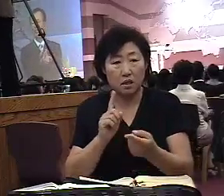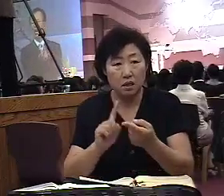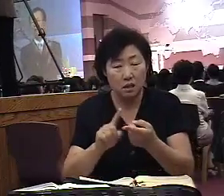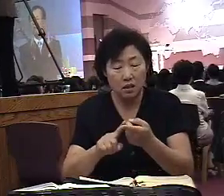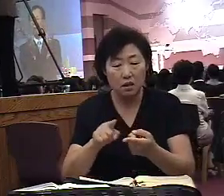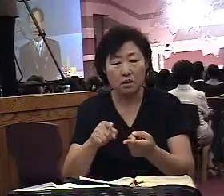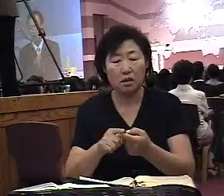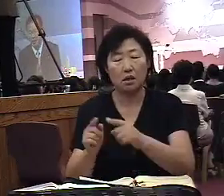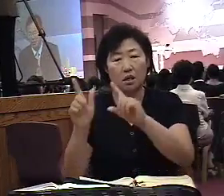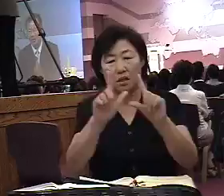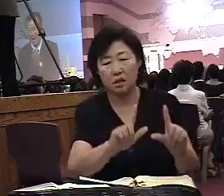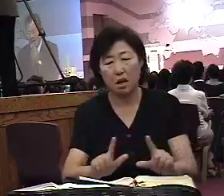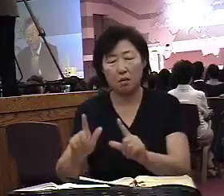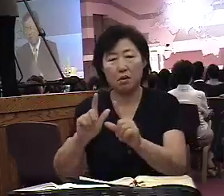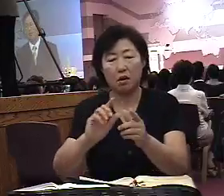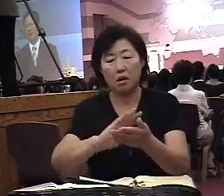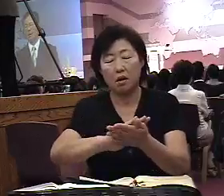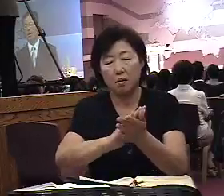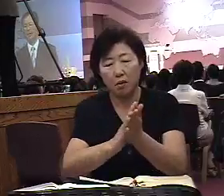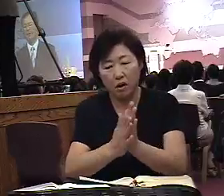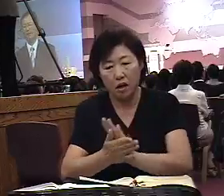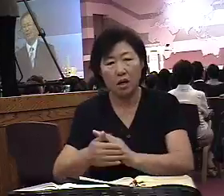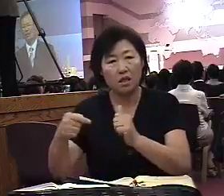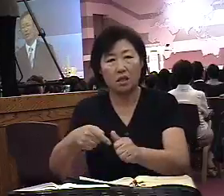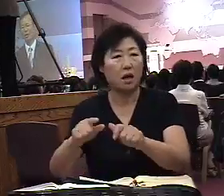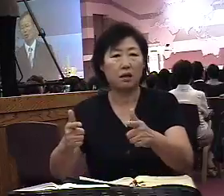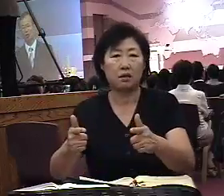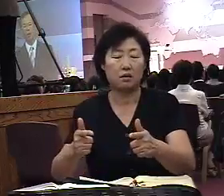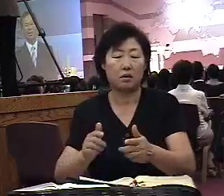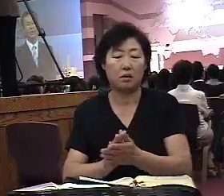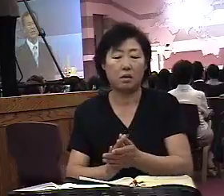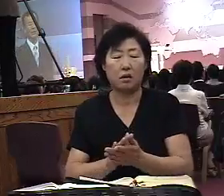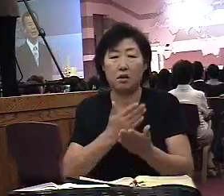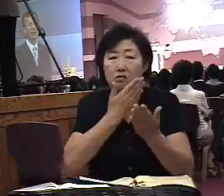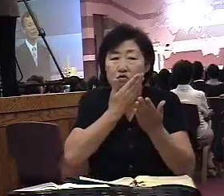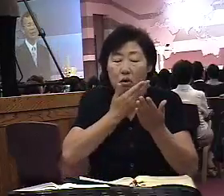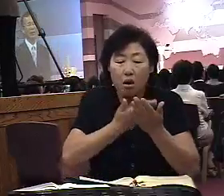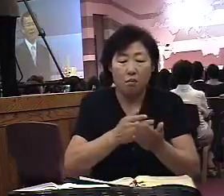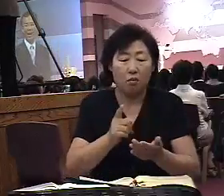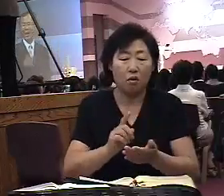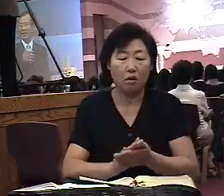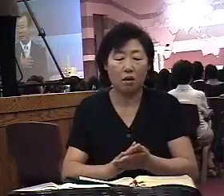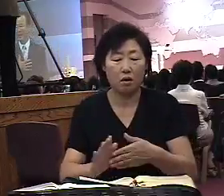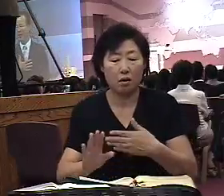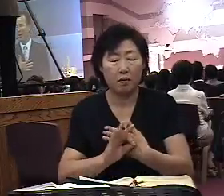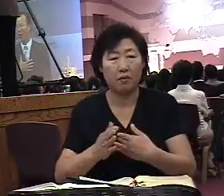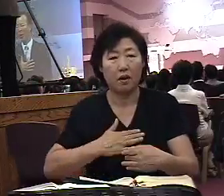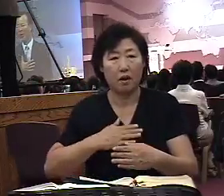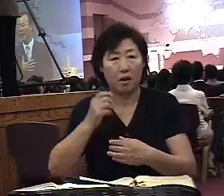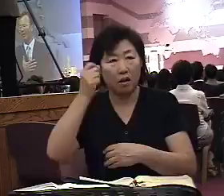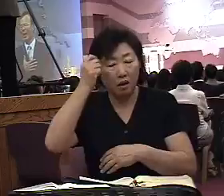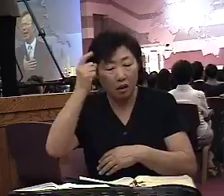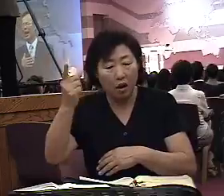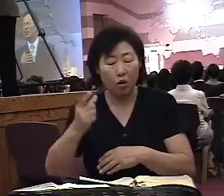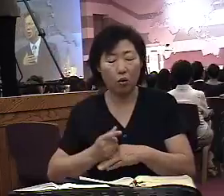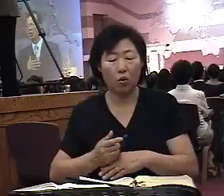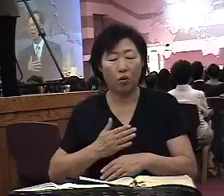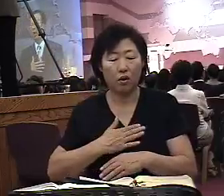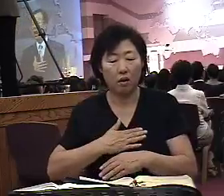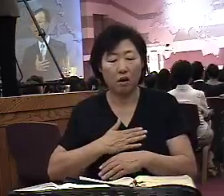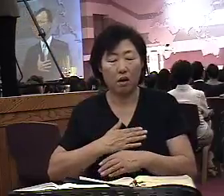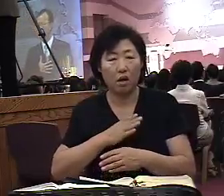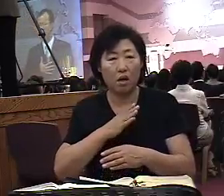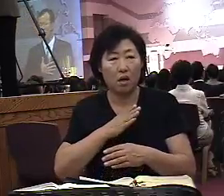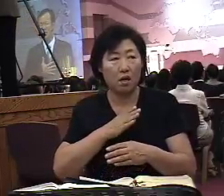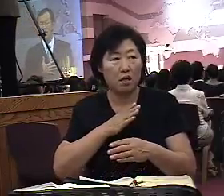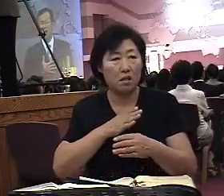자체가 우리의 삶을 변화시키지는 않습니다. 중요한 것은 내가 깨닫고 내가